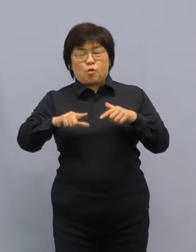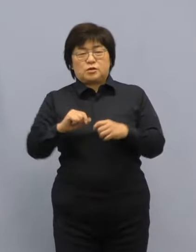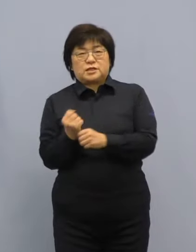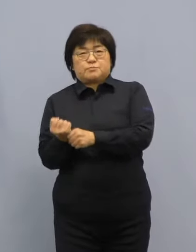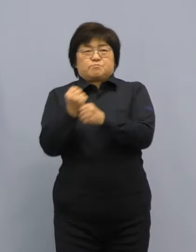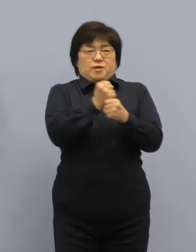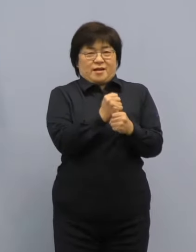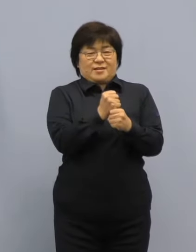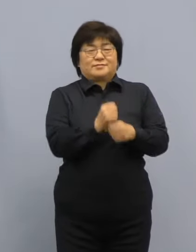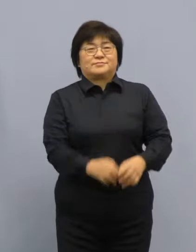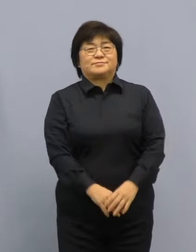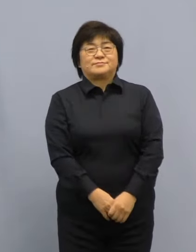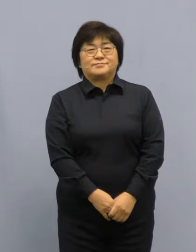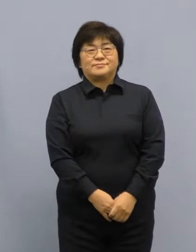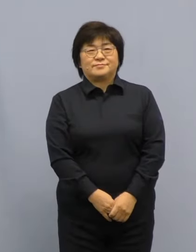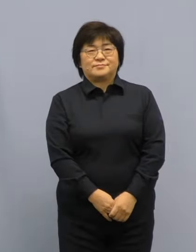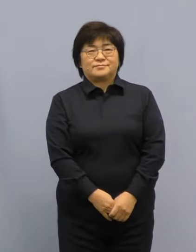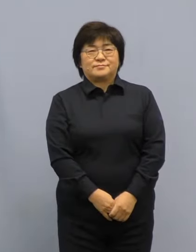はい、